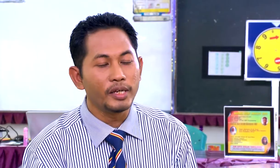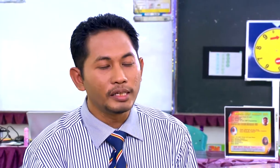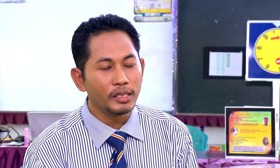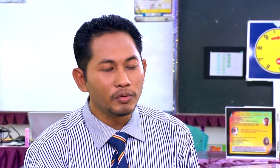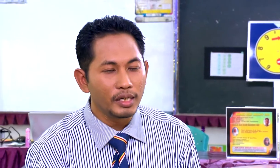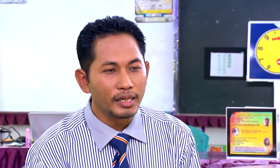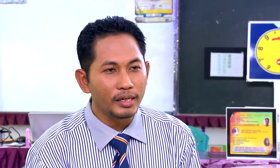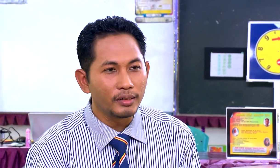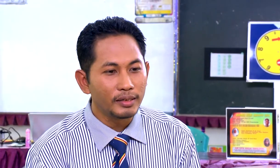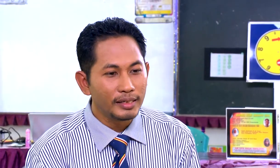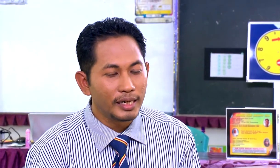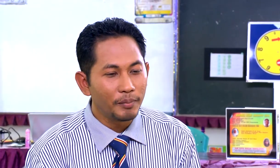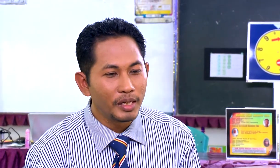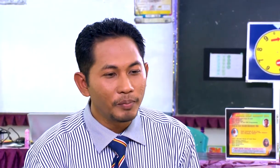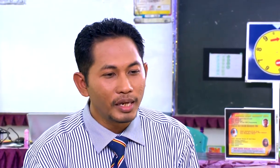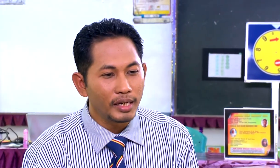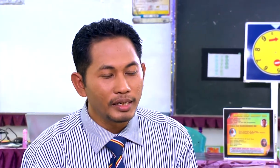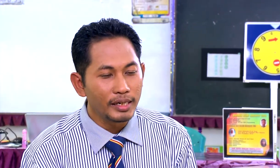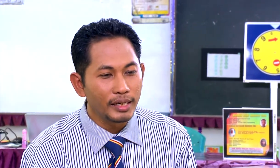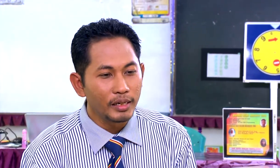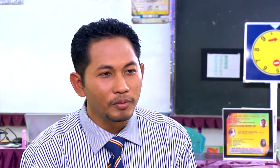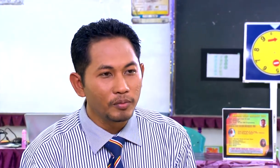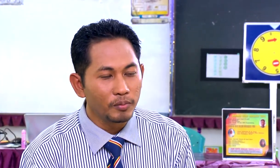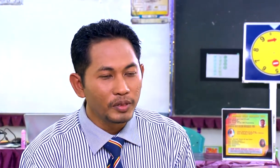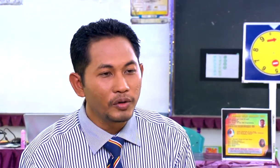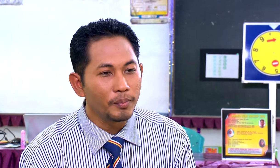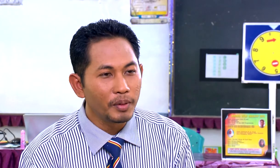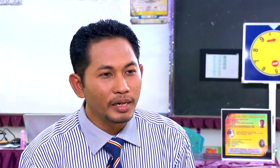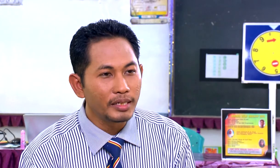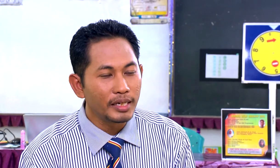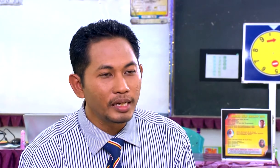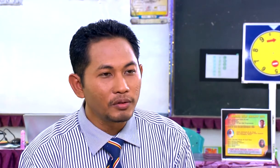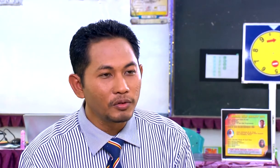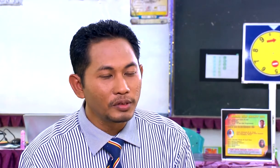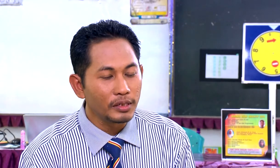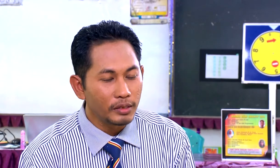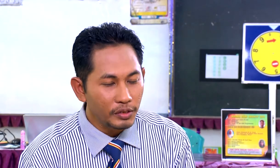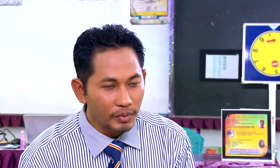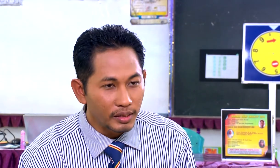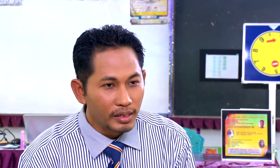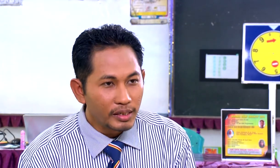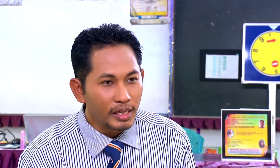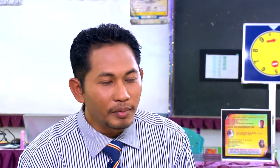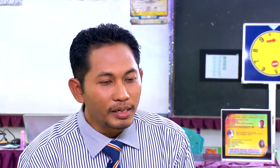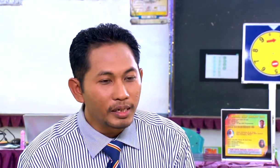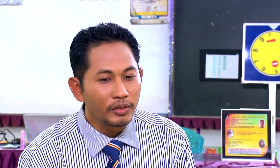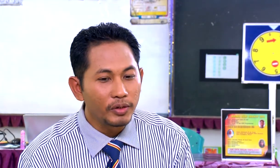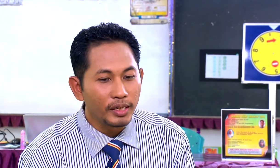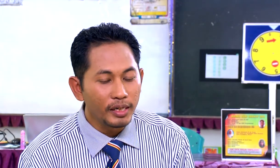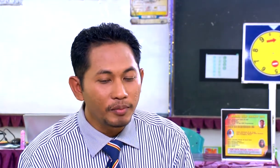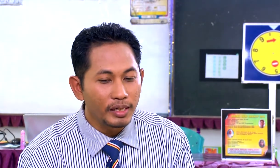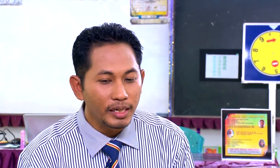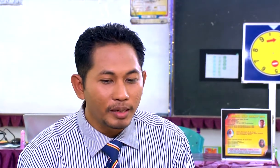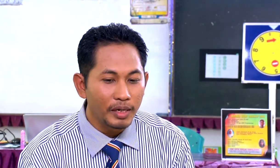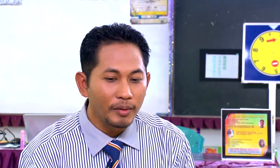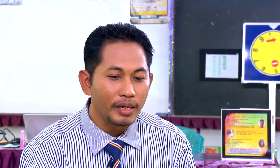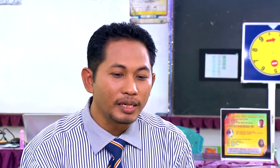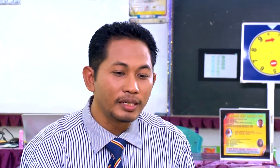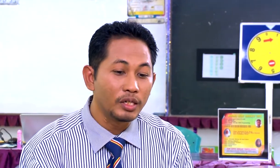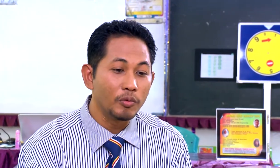yang saya gunakan di dalam PDP hari ini adalah teori pembelajaran konstruktivisme, yang mana teori ini menerangkan bagaimana kerja